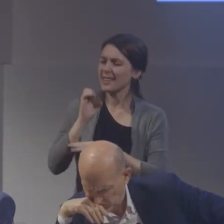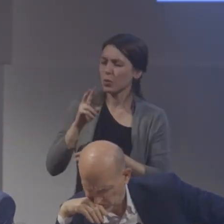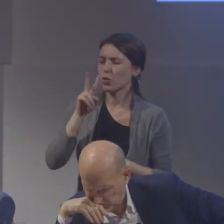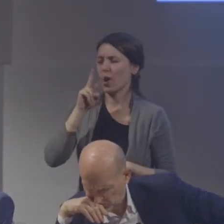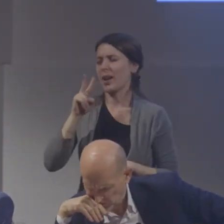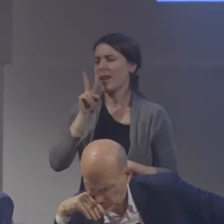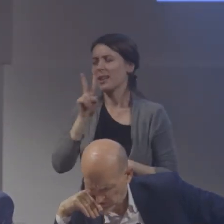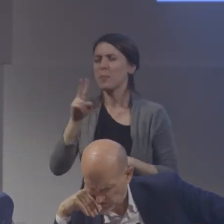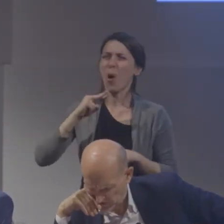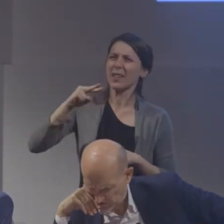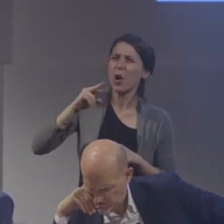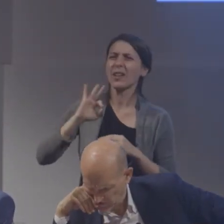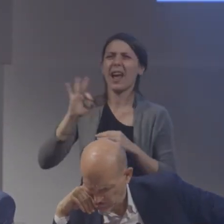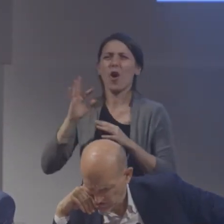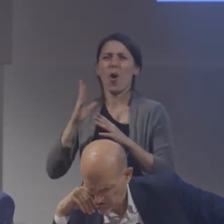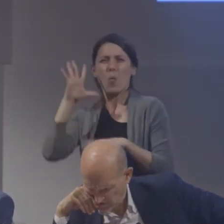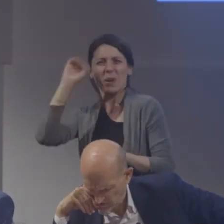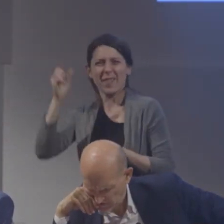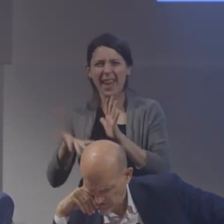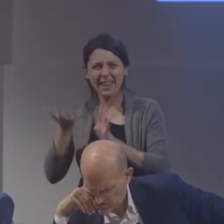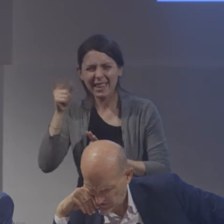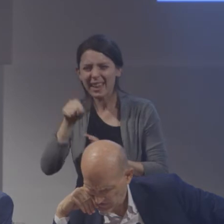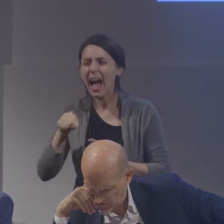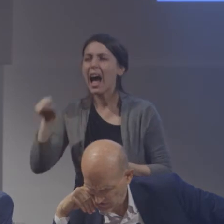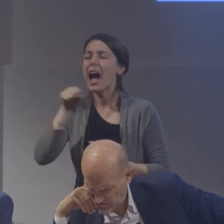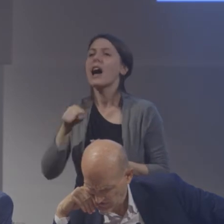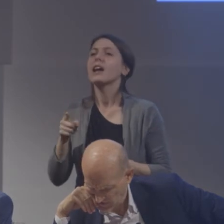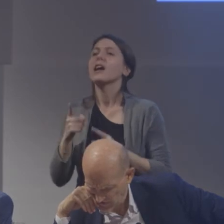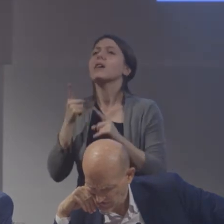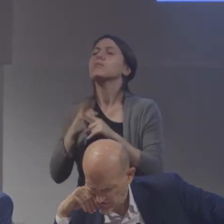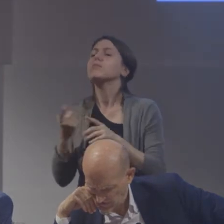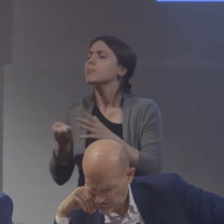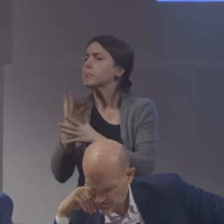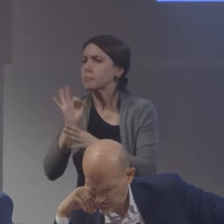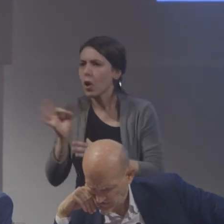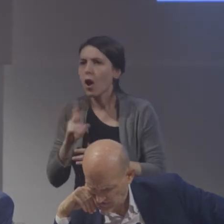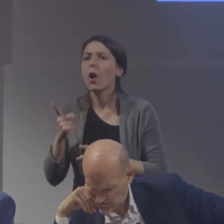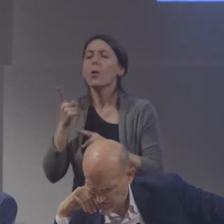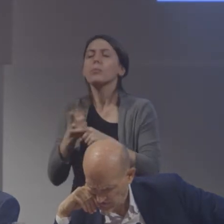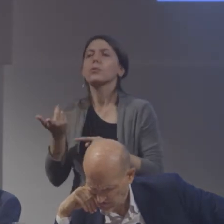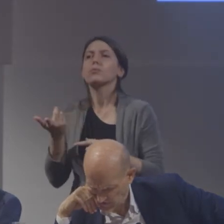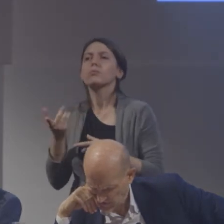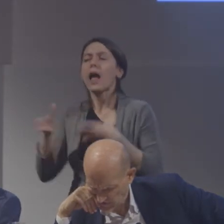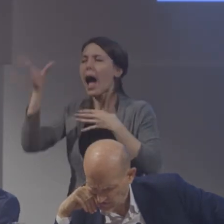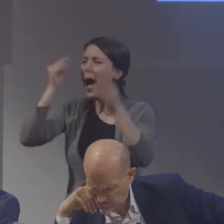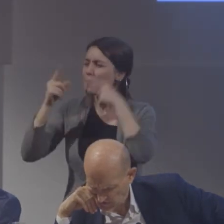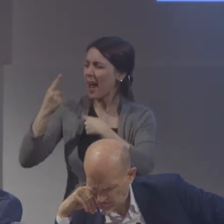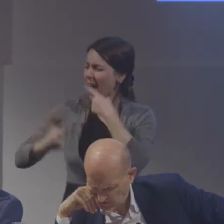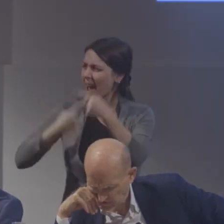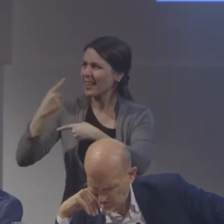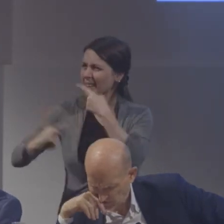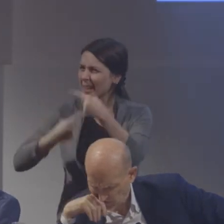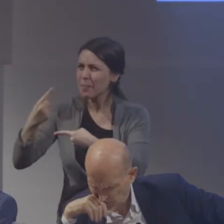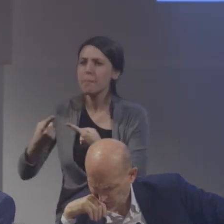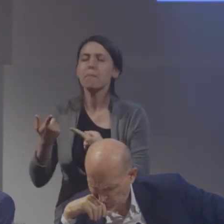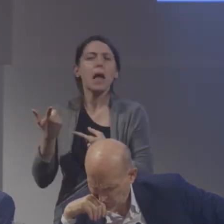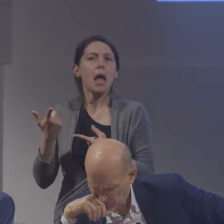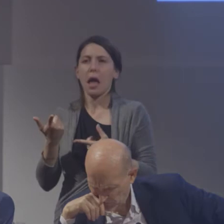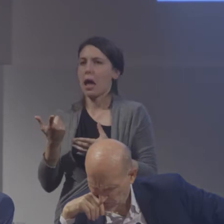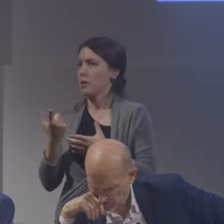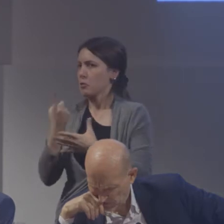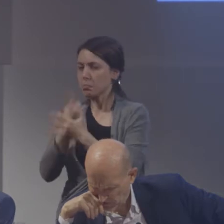secondaria universitaria, sviluppo di un sistema nazionale di apprendimento durante tutta la vita, biblioteche e promozione della